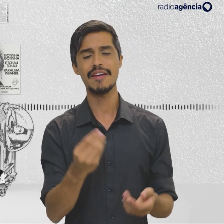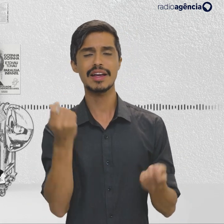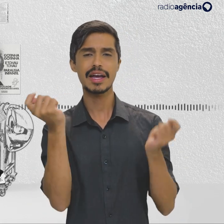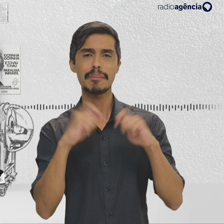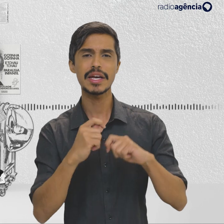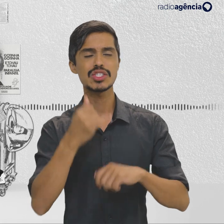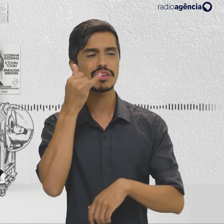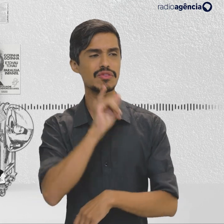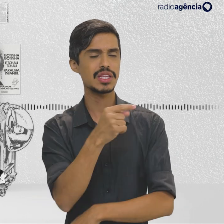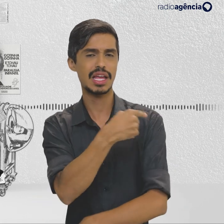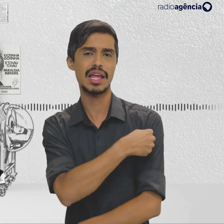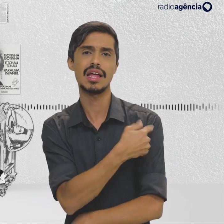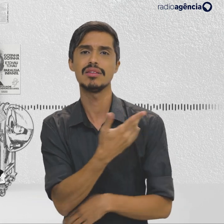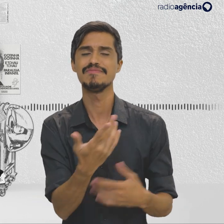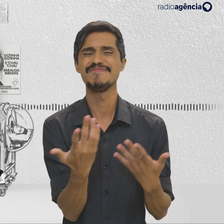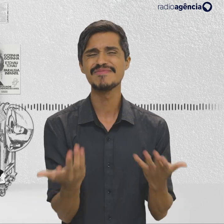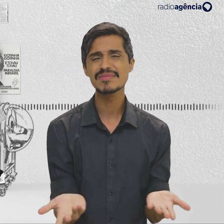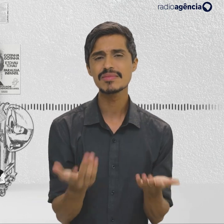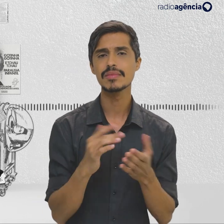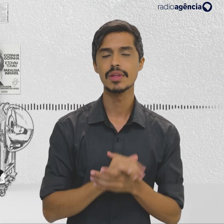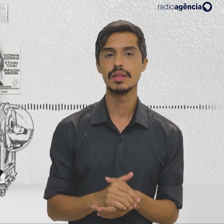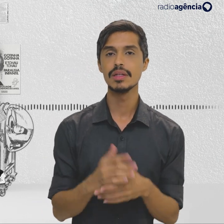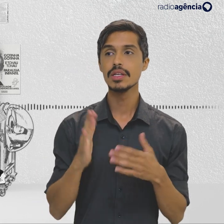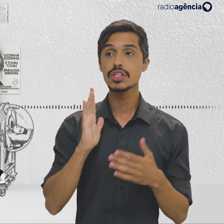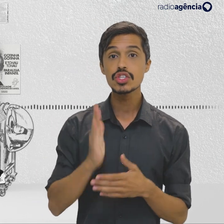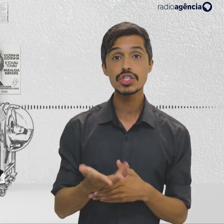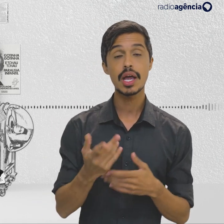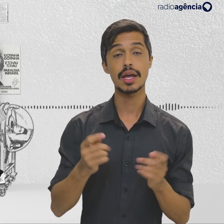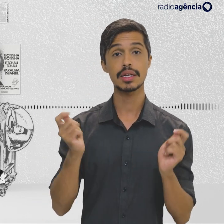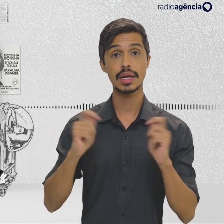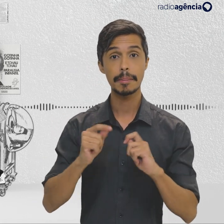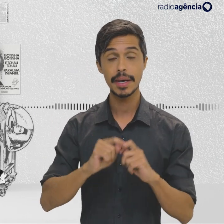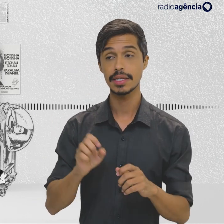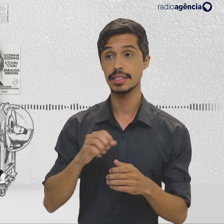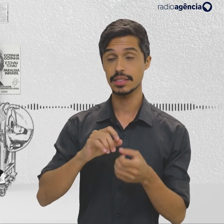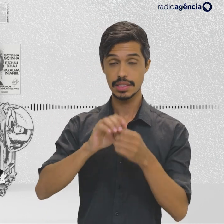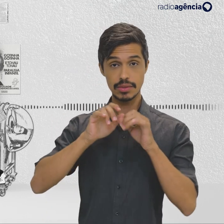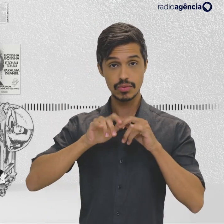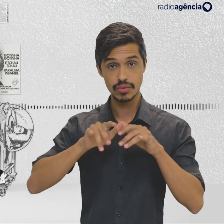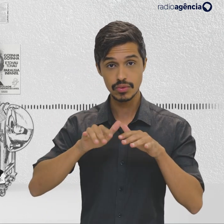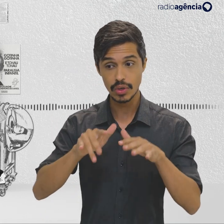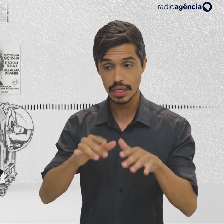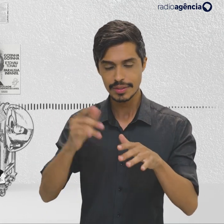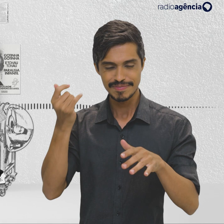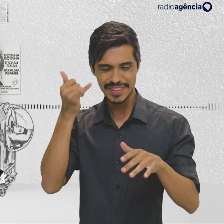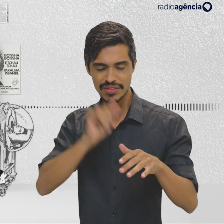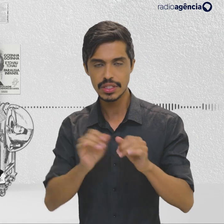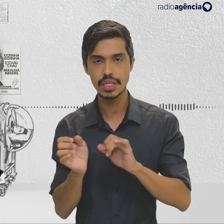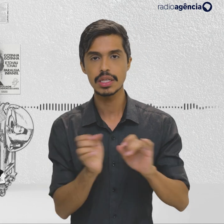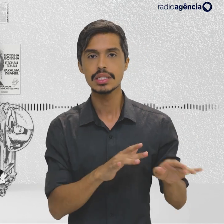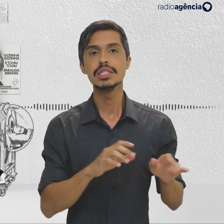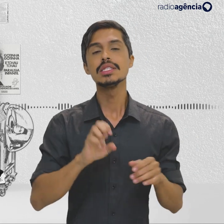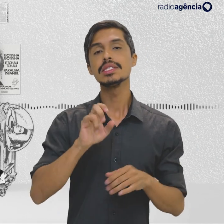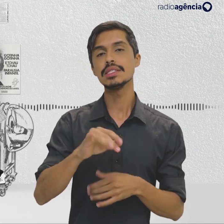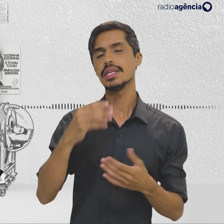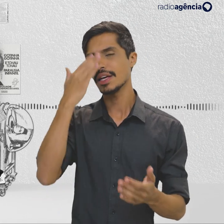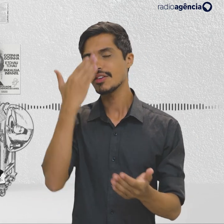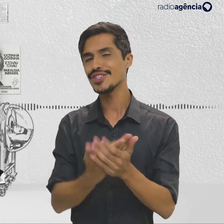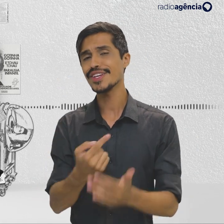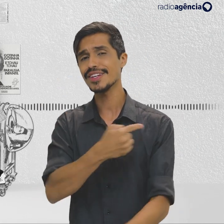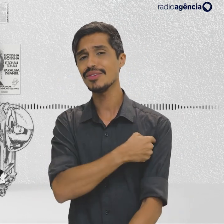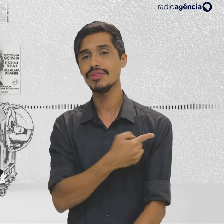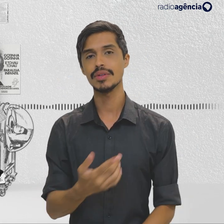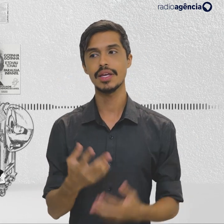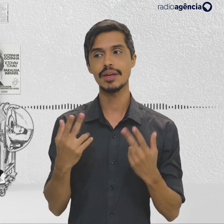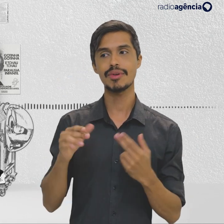bactéria ou por um vírus que já poderia estar varrido do mapa se to da sociedade Voltasse a confiar na vacina